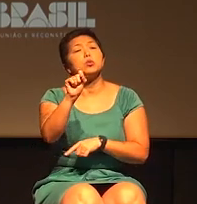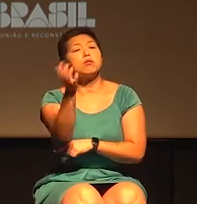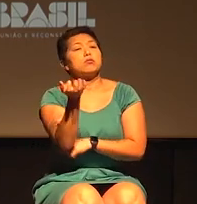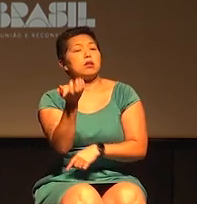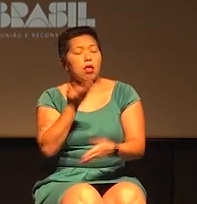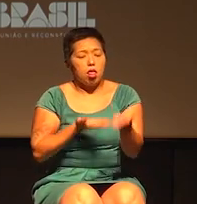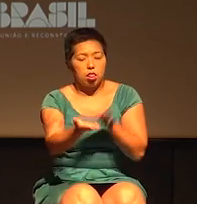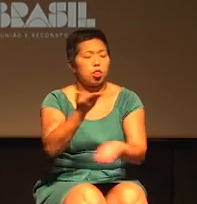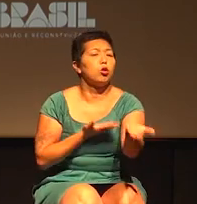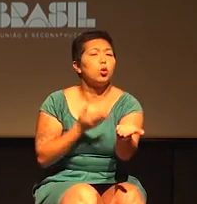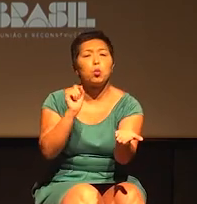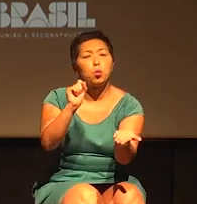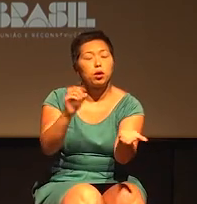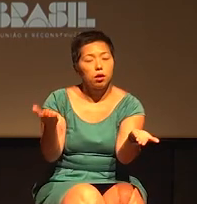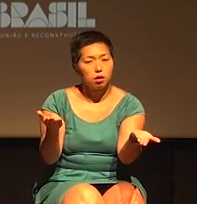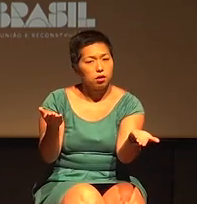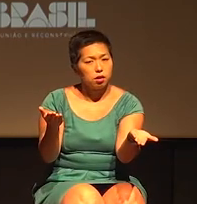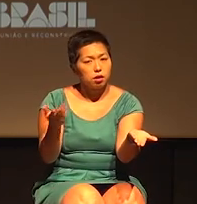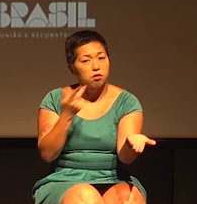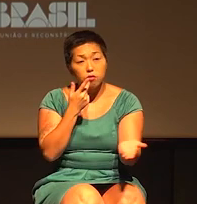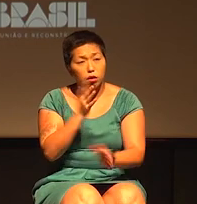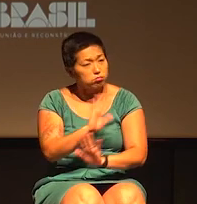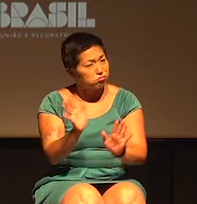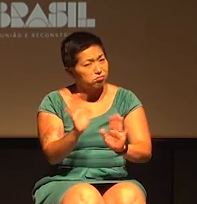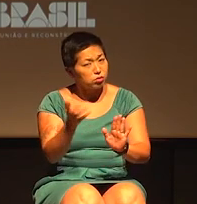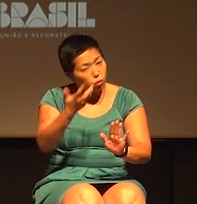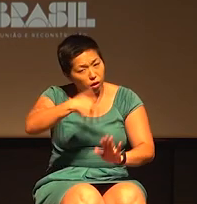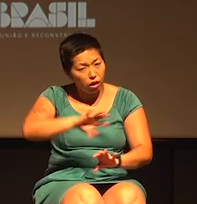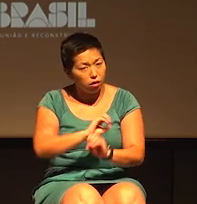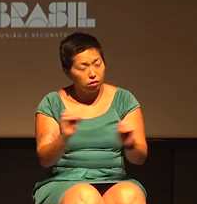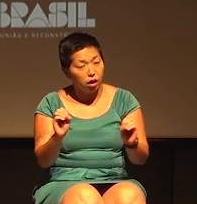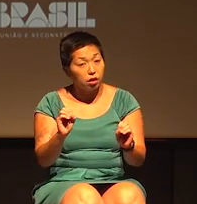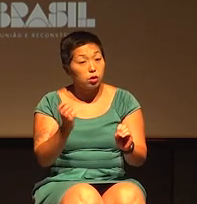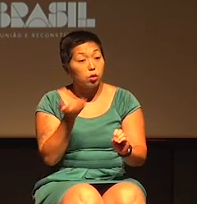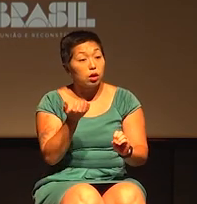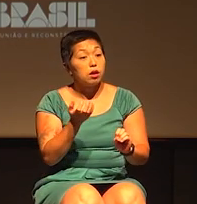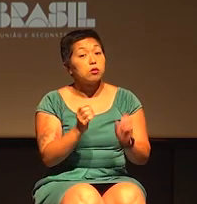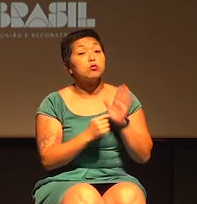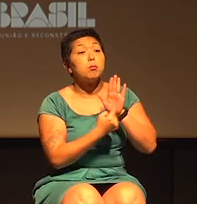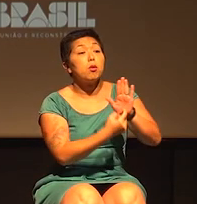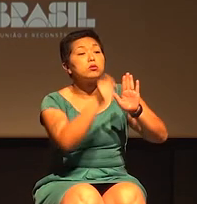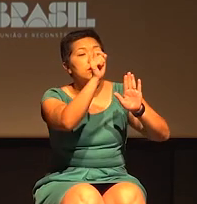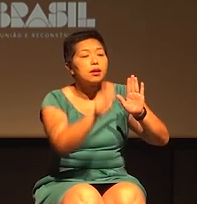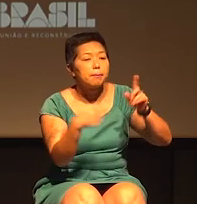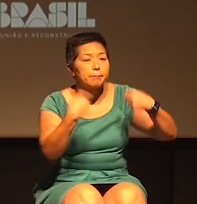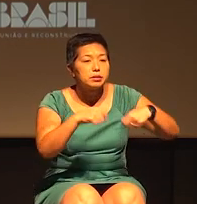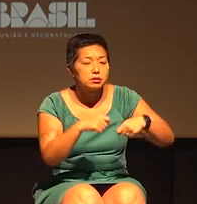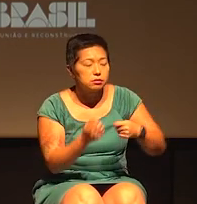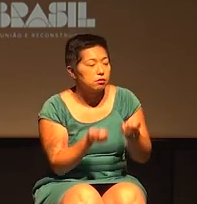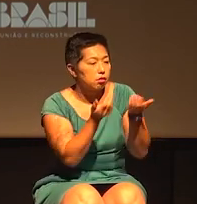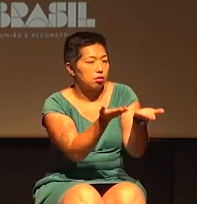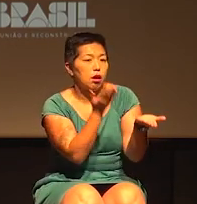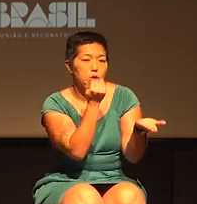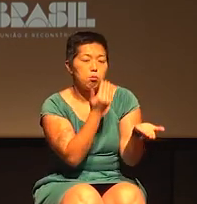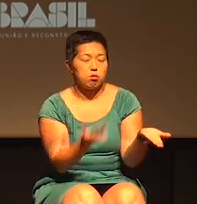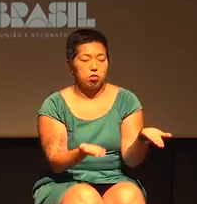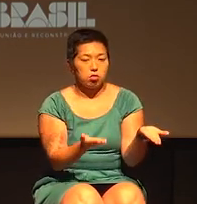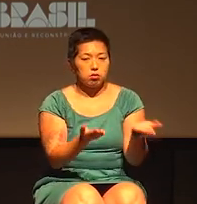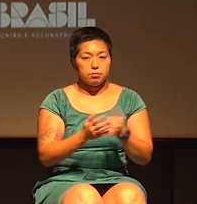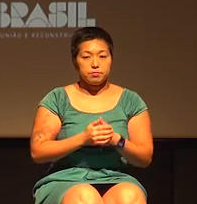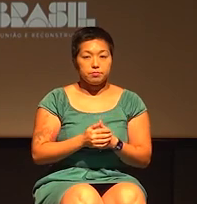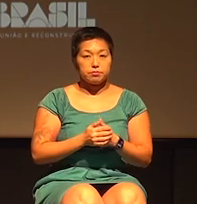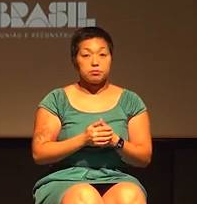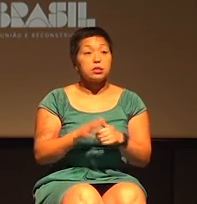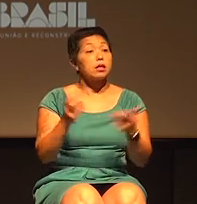da gente gente eu quero que vocês me mostem quem tá quem precisa de comer para onde